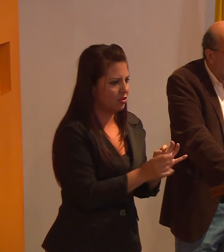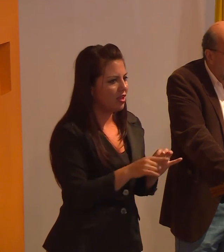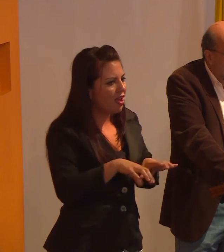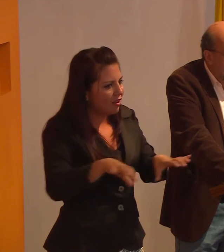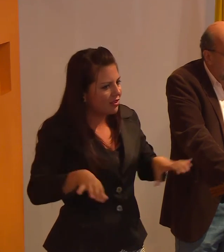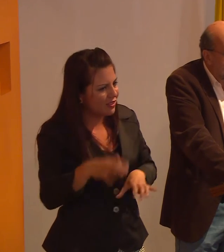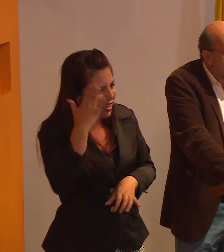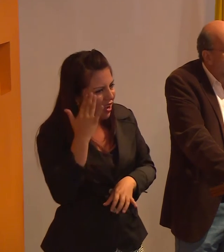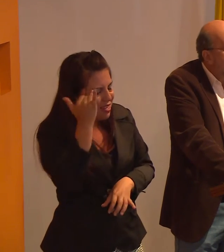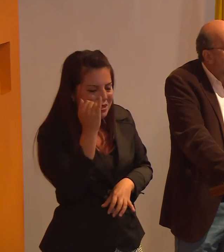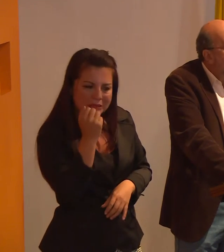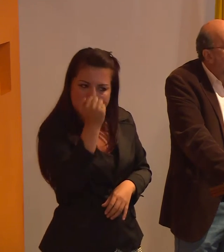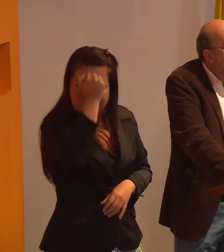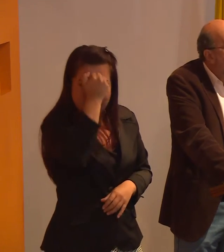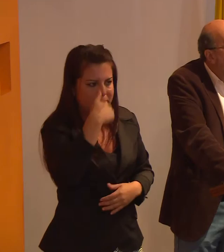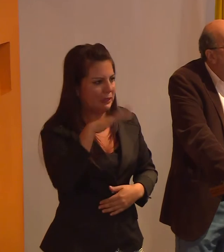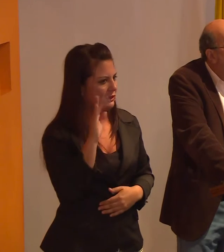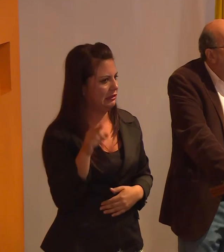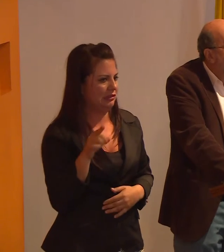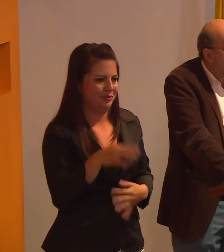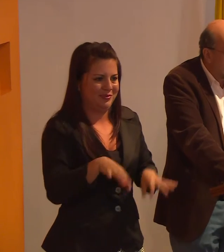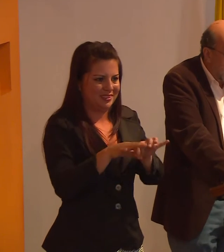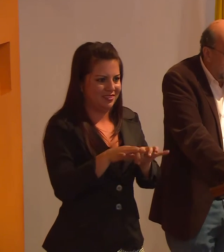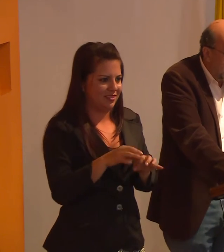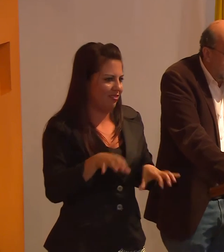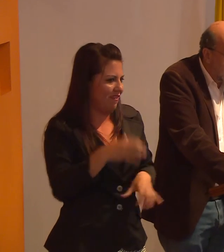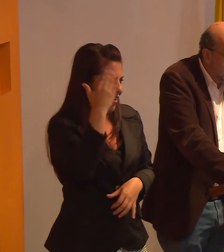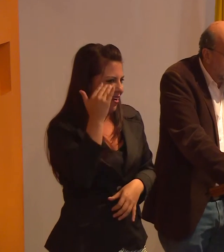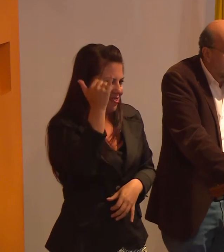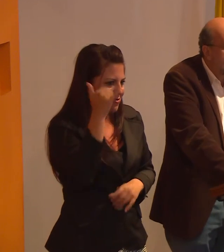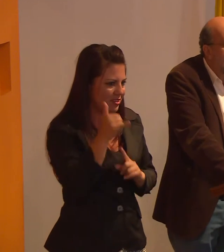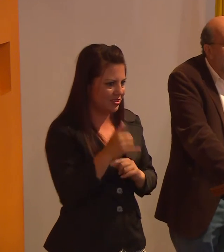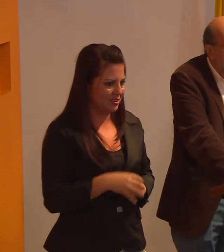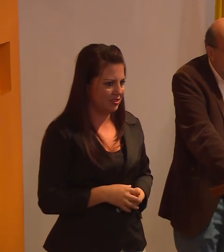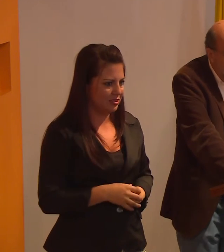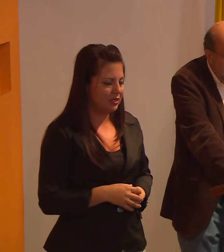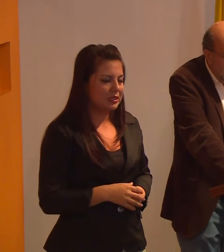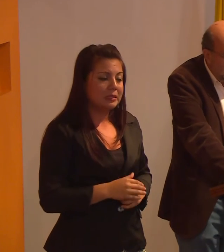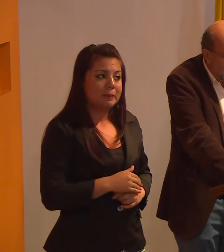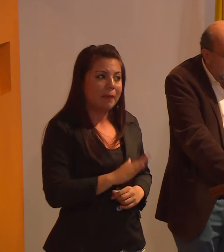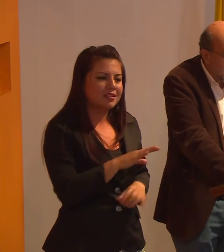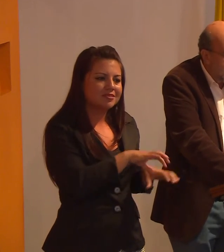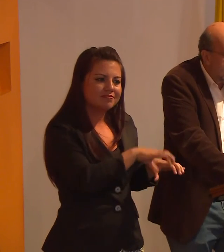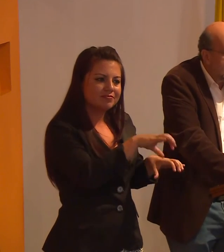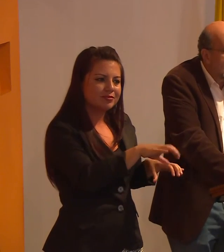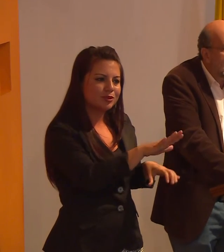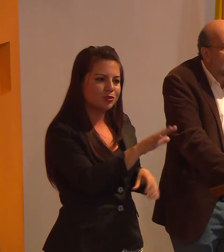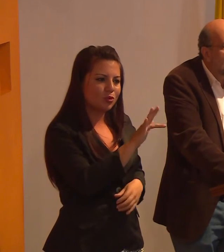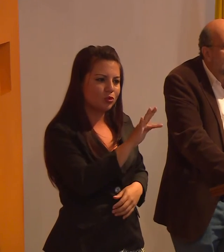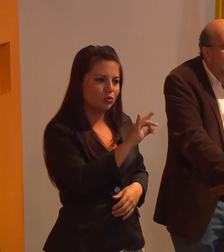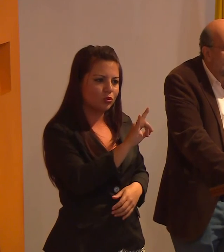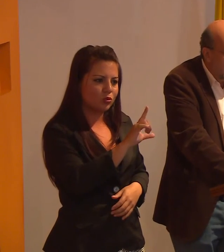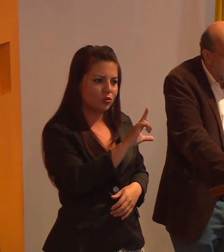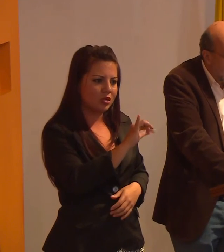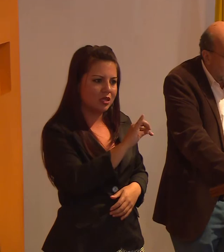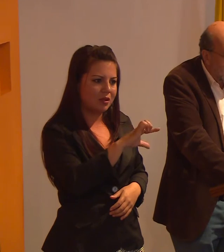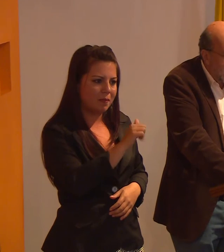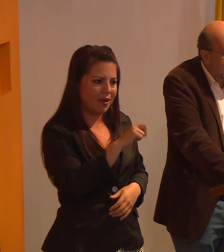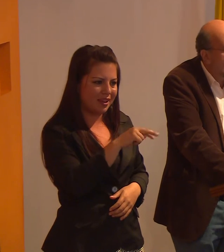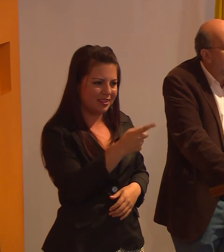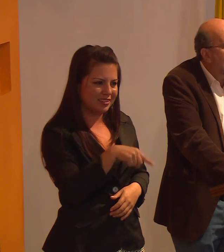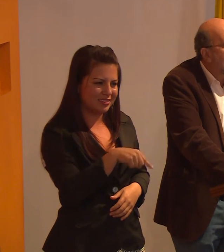actividades académicas y que, particularmente en Tulipanes, posibiliten el ocio,